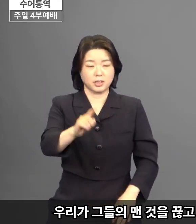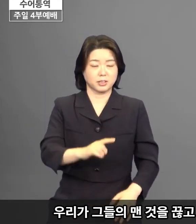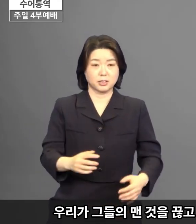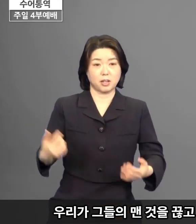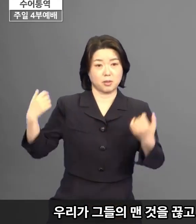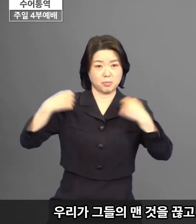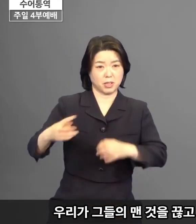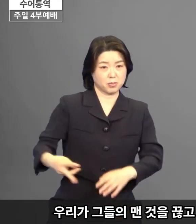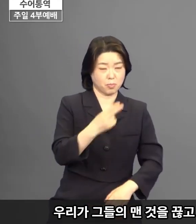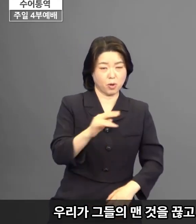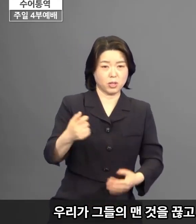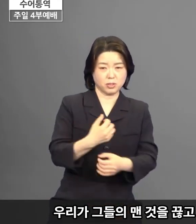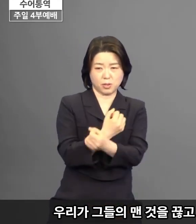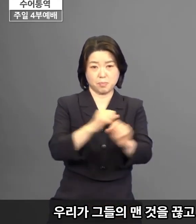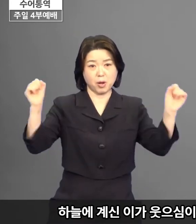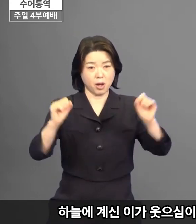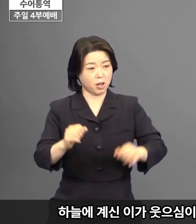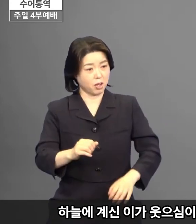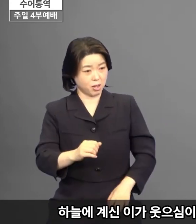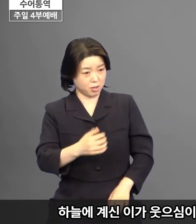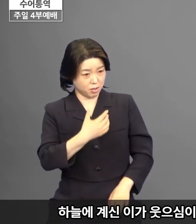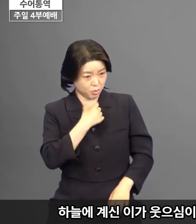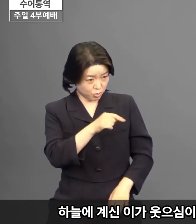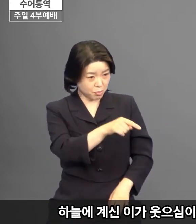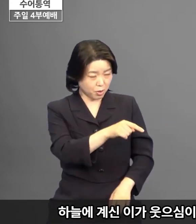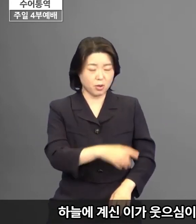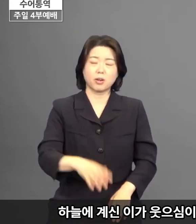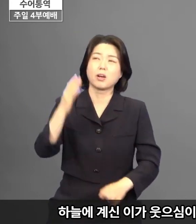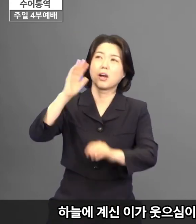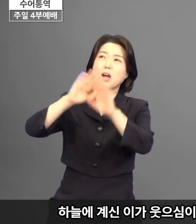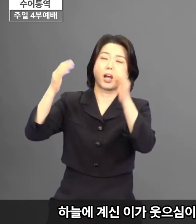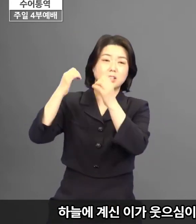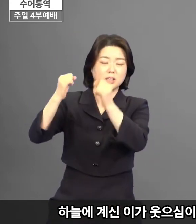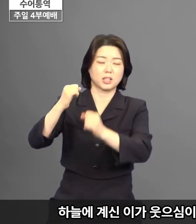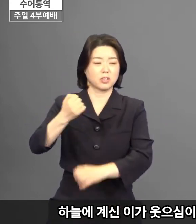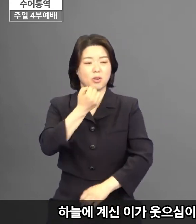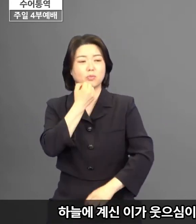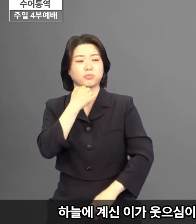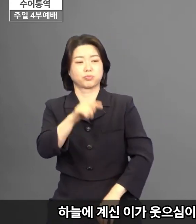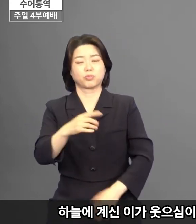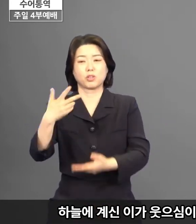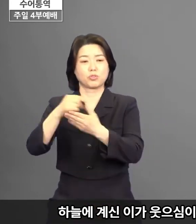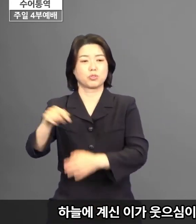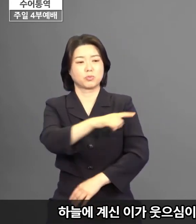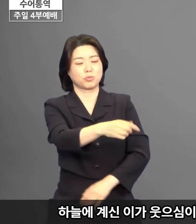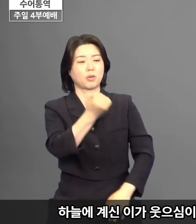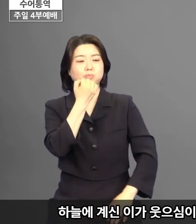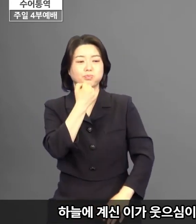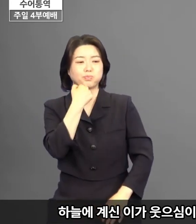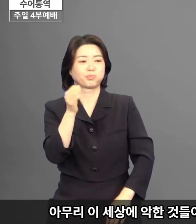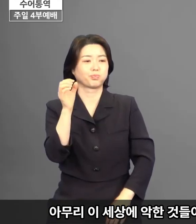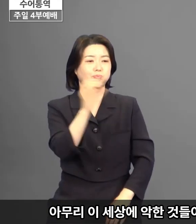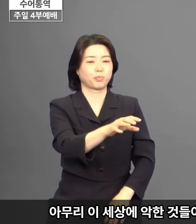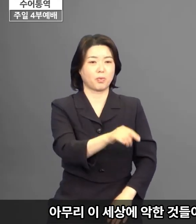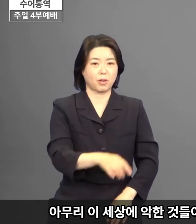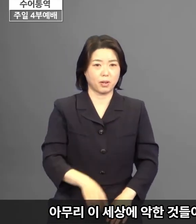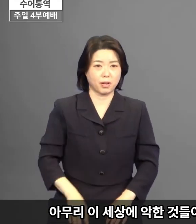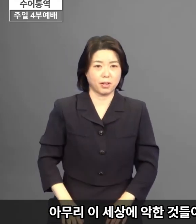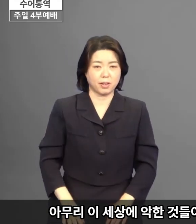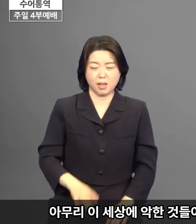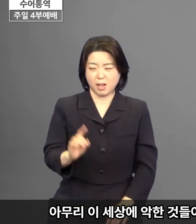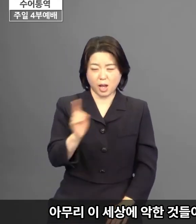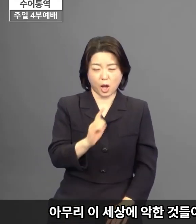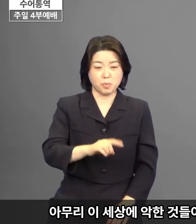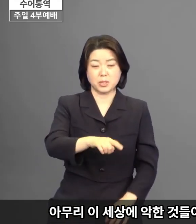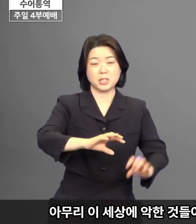그의 결박을 벗어버리지 않은도다. 하늘에 계신 이가 웃으시며 주께서 그들을 비웃으시리로다. 아무리